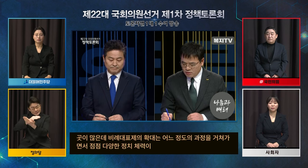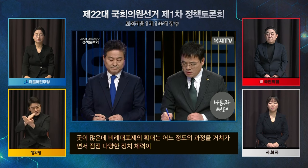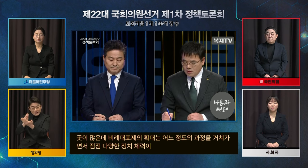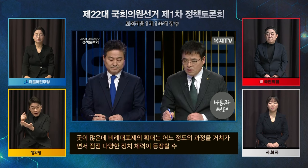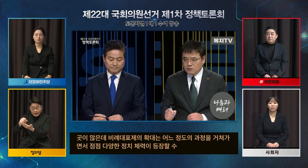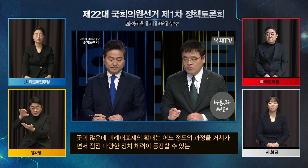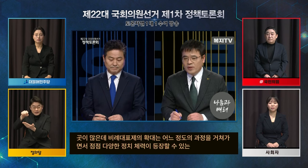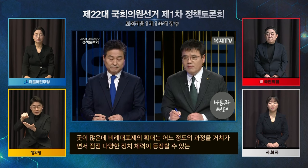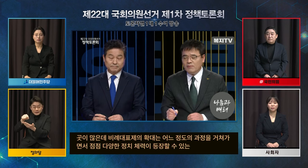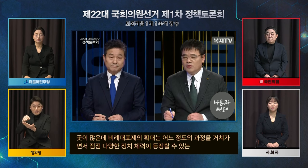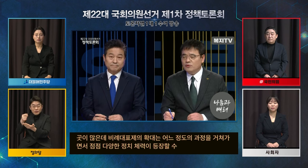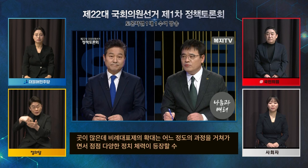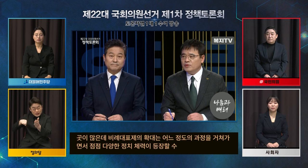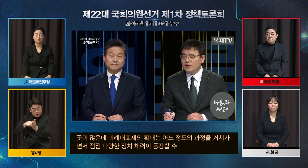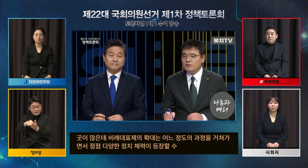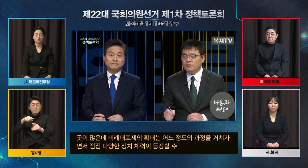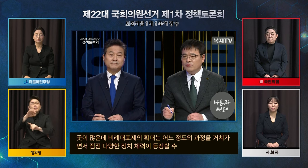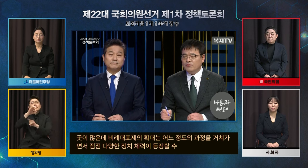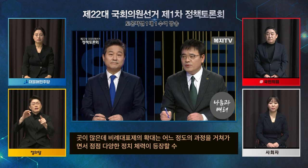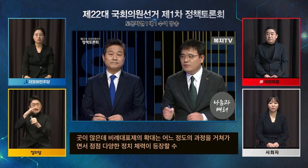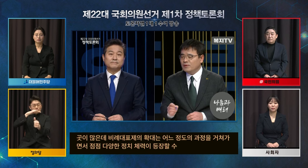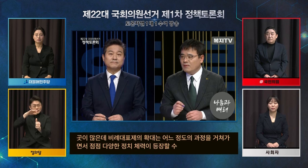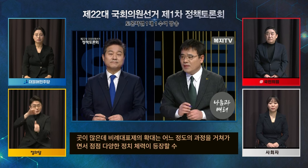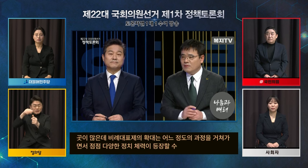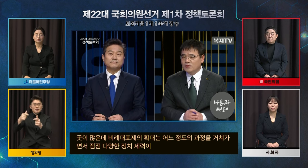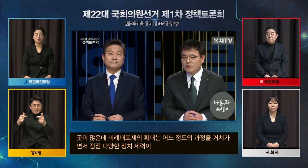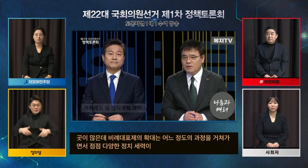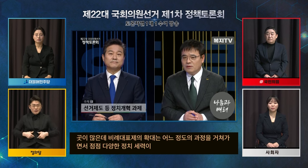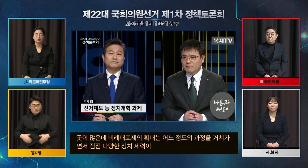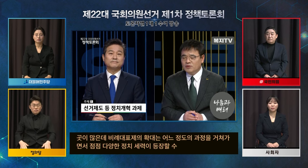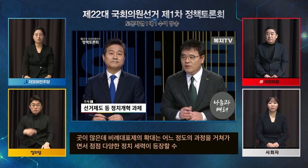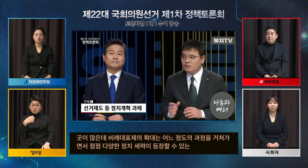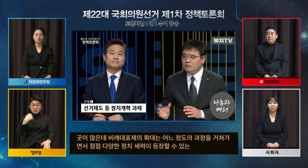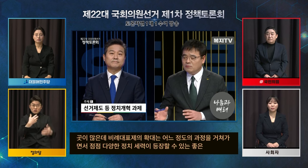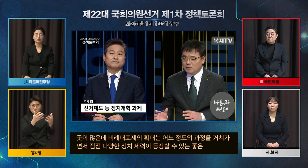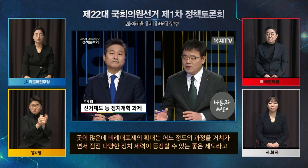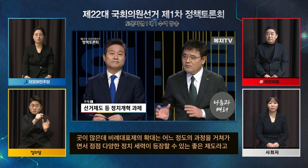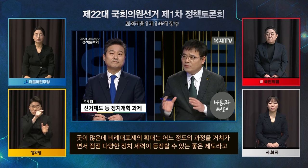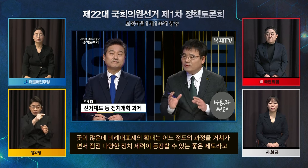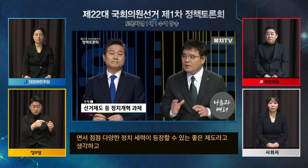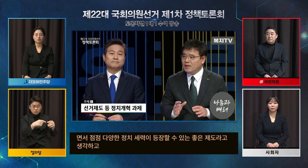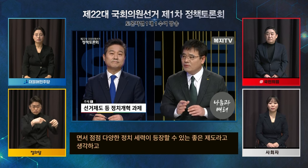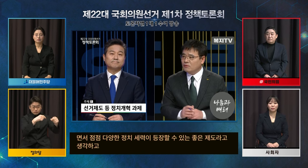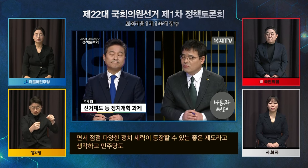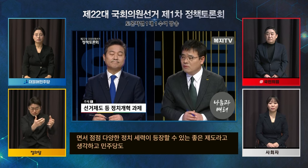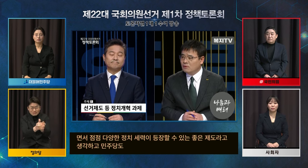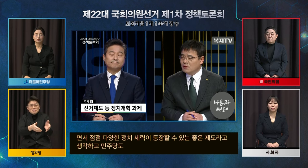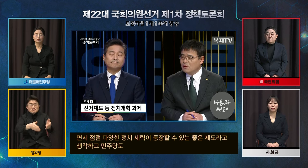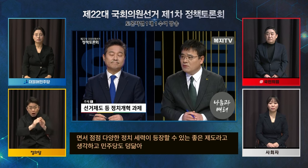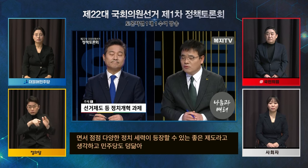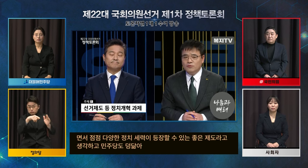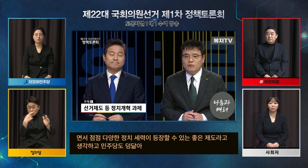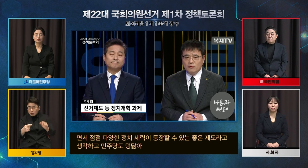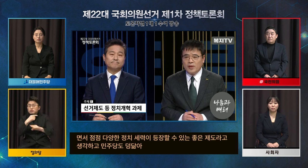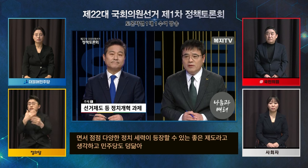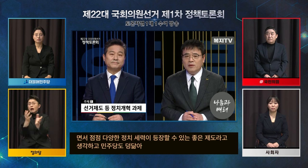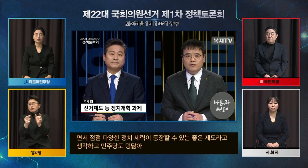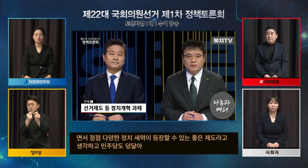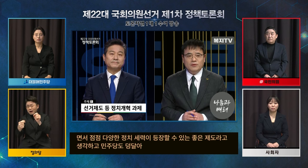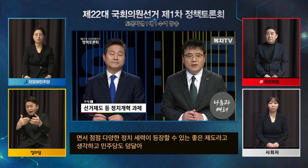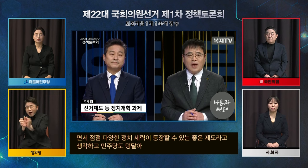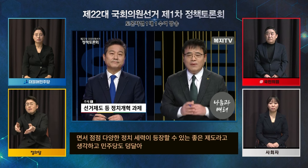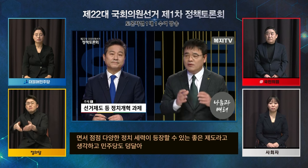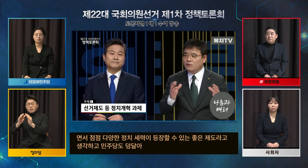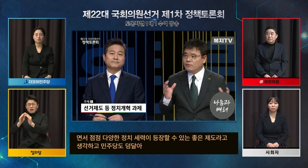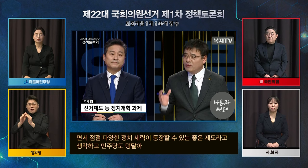들고요. 국민의힘이 먼저 지난 총선 때 위성정당을 만들면서 민주당도 덩달은 위성정당을 만들었고 결론적으로 올해 그러니까